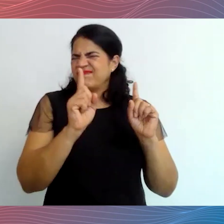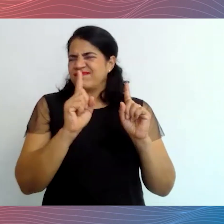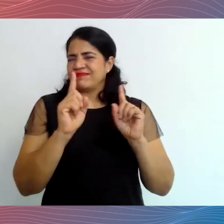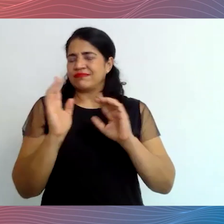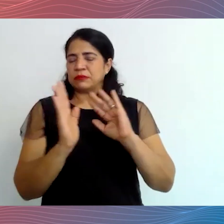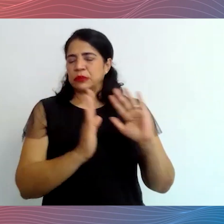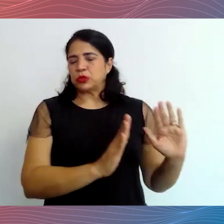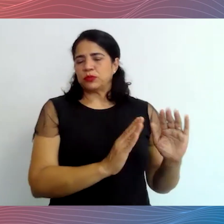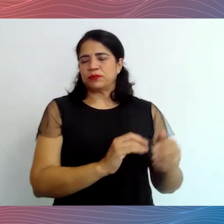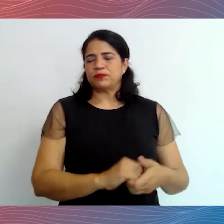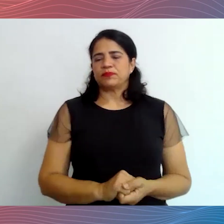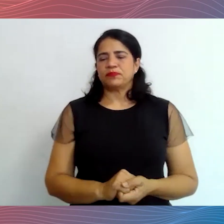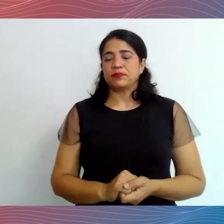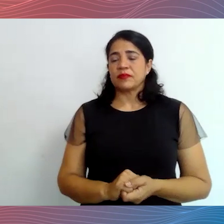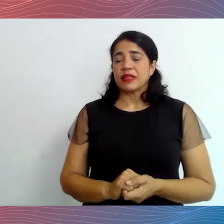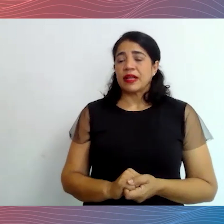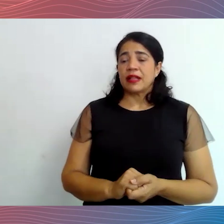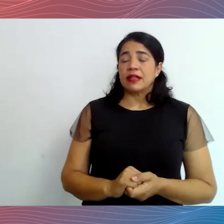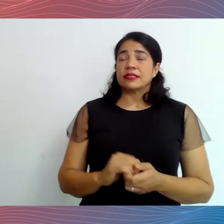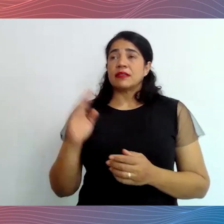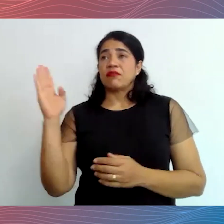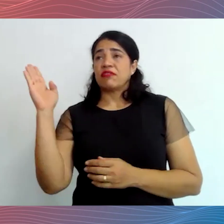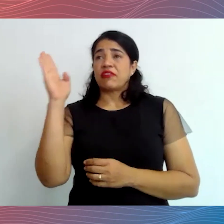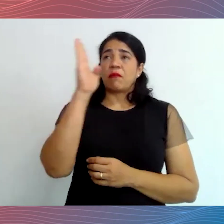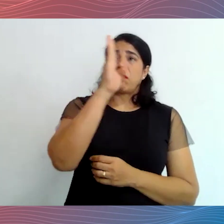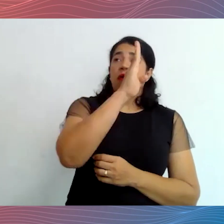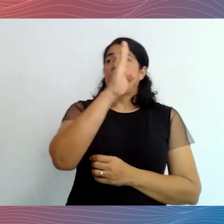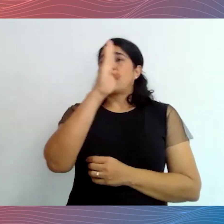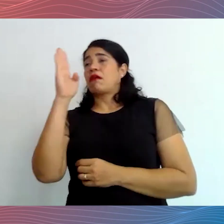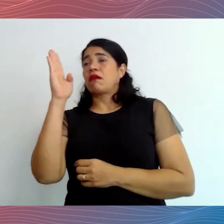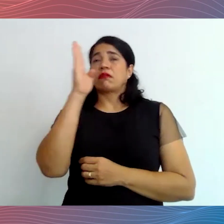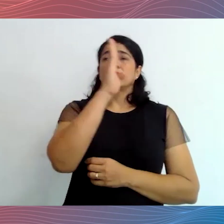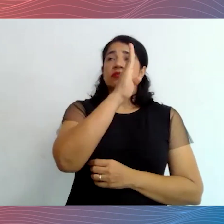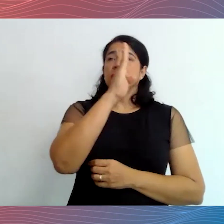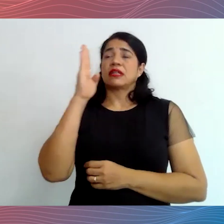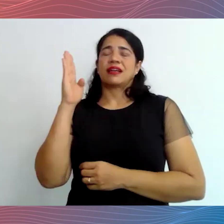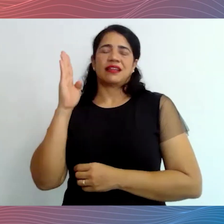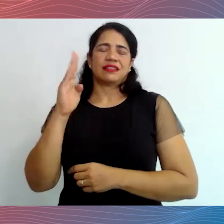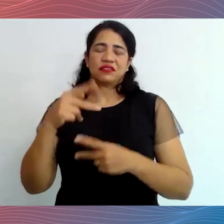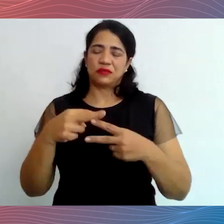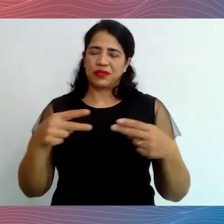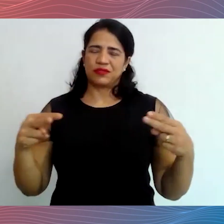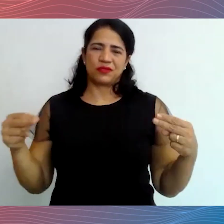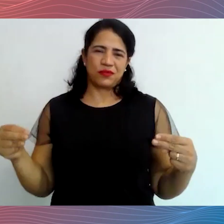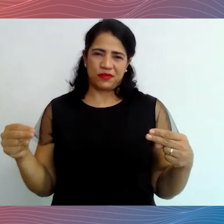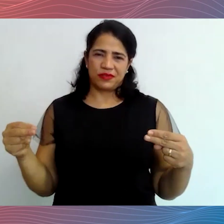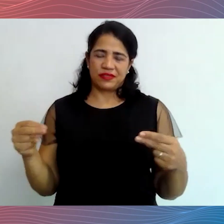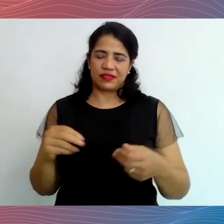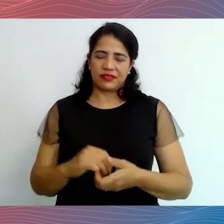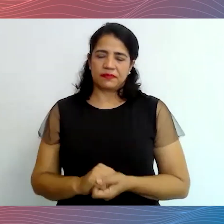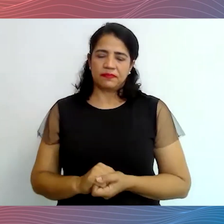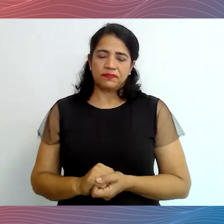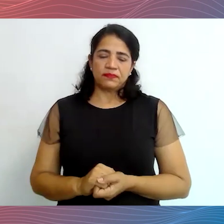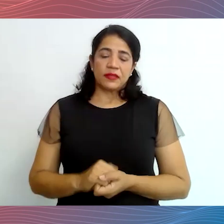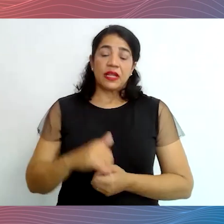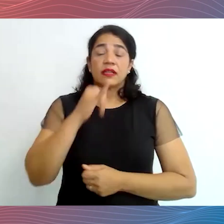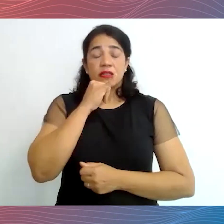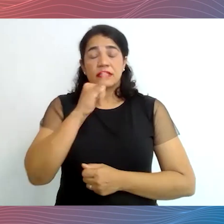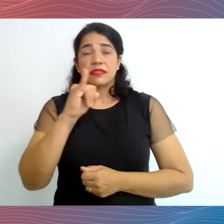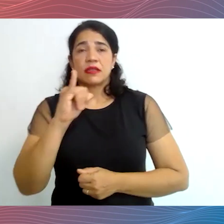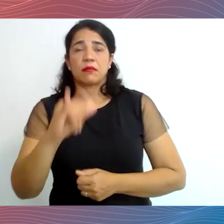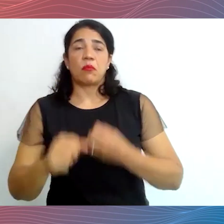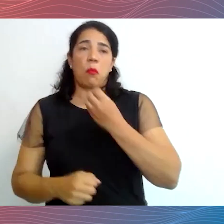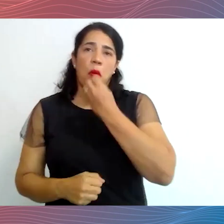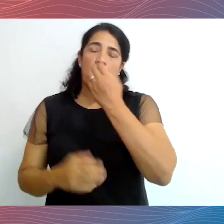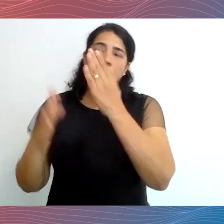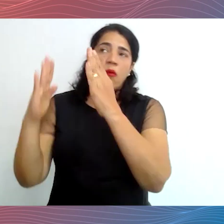dinheiro, da fama, poder, né? Riqueza, uma boa casa, né? Até mesmo, irmãos, um bom casamento ao padrão